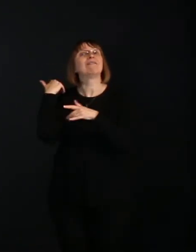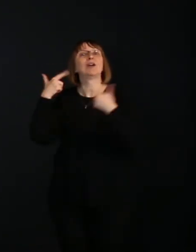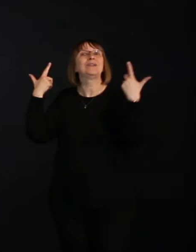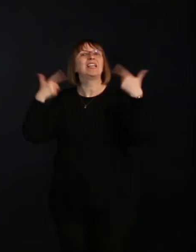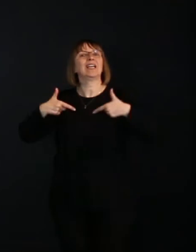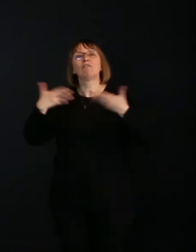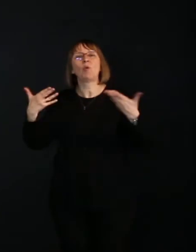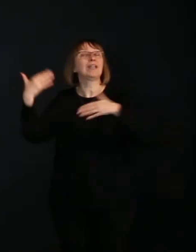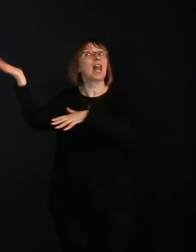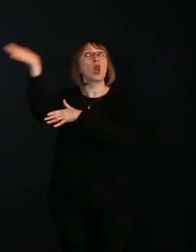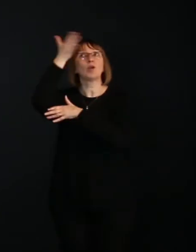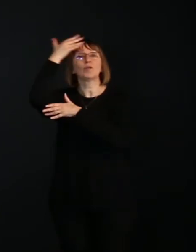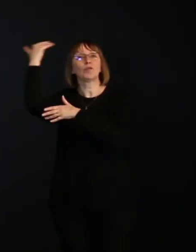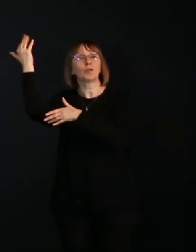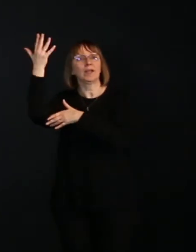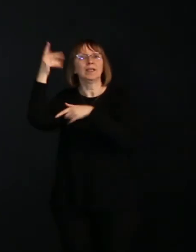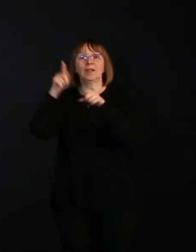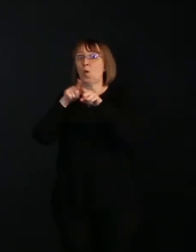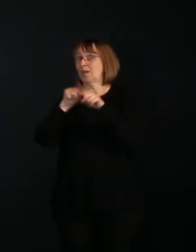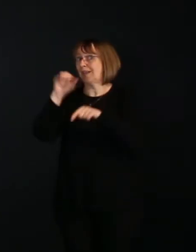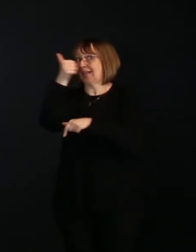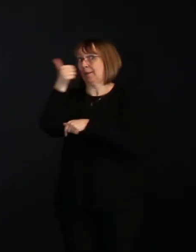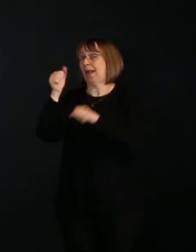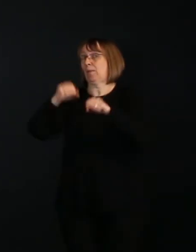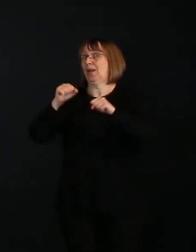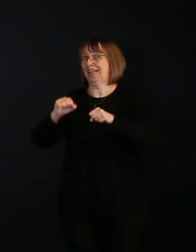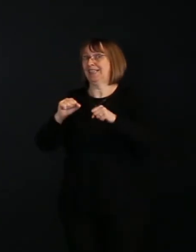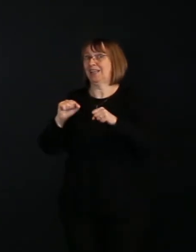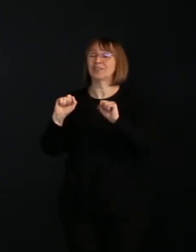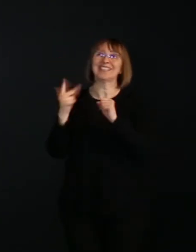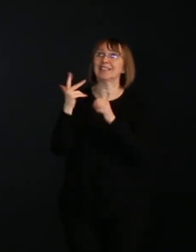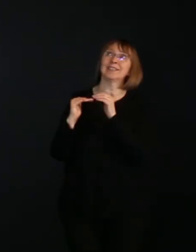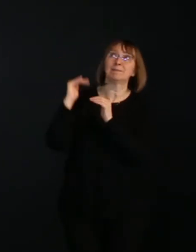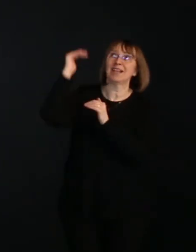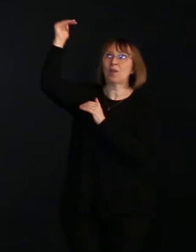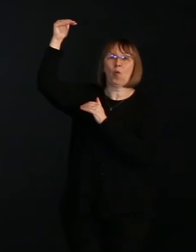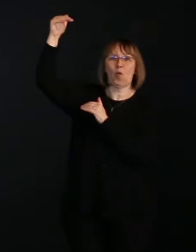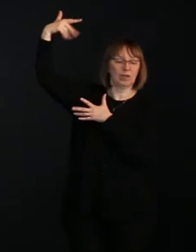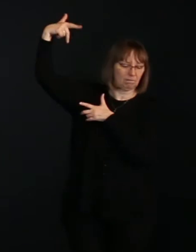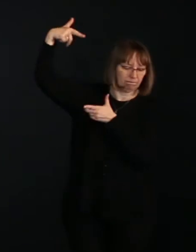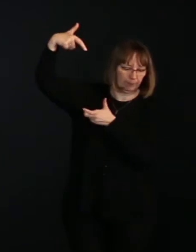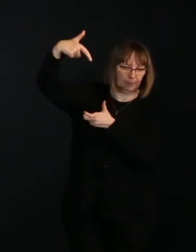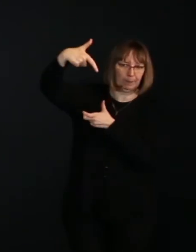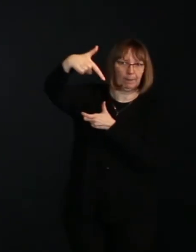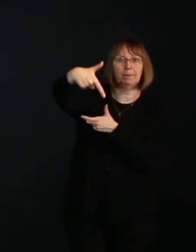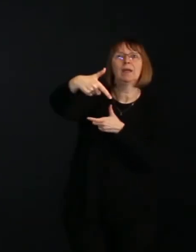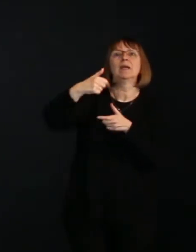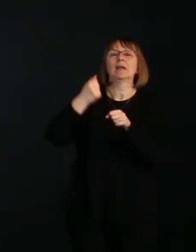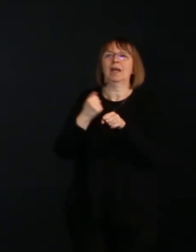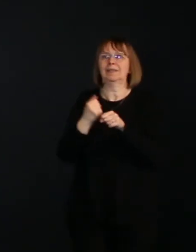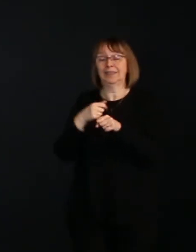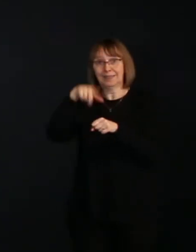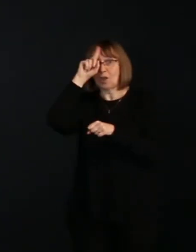und die erstmalige Möglichkeit, auch Krieg aus der dritten Dimension zu führen. Die Deutschen hatten